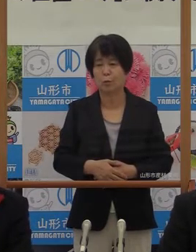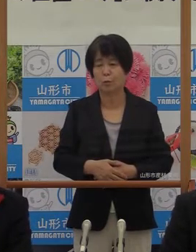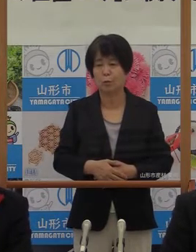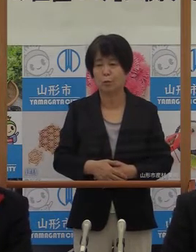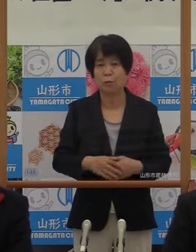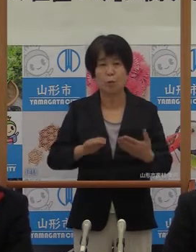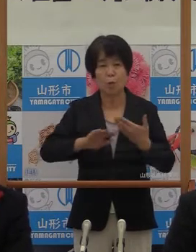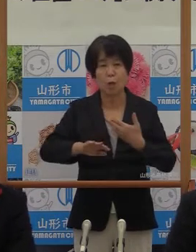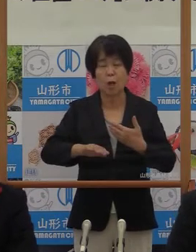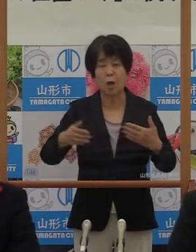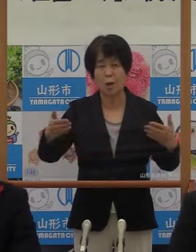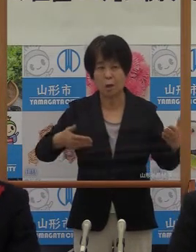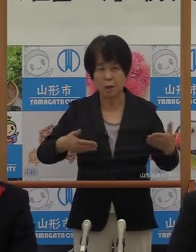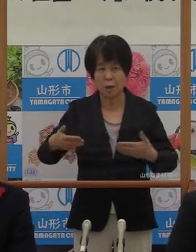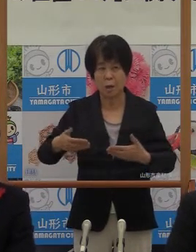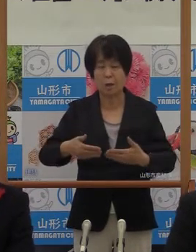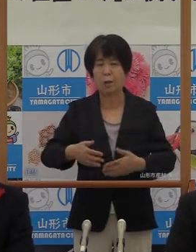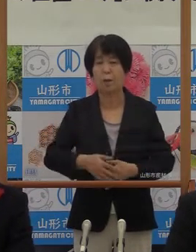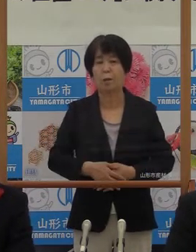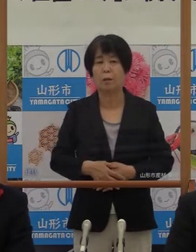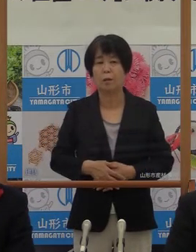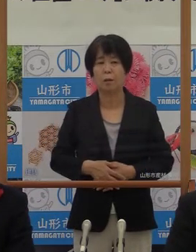では他にご質問ございますでしょうか。